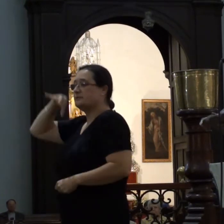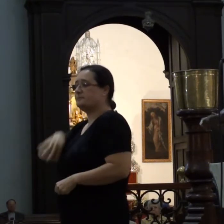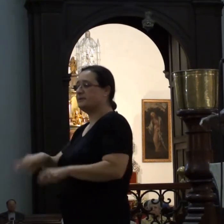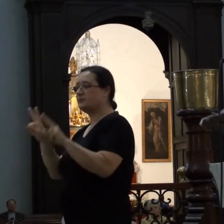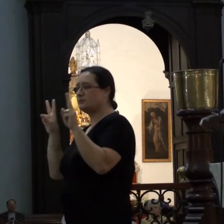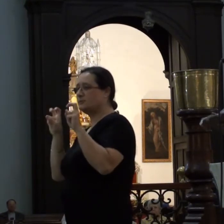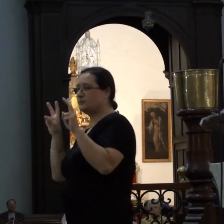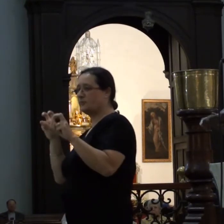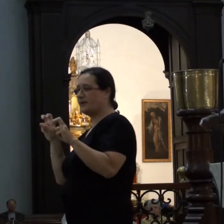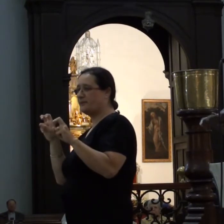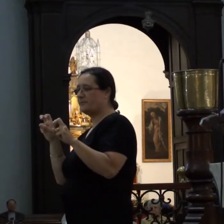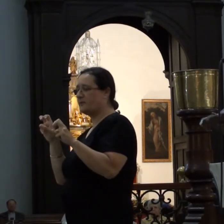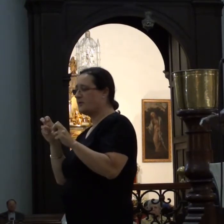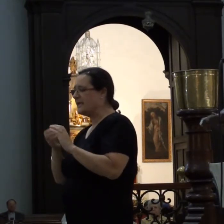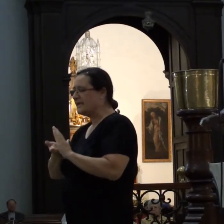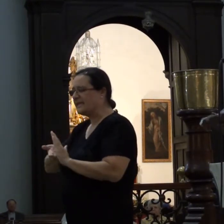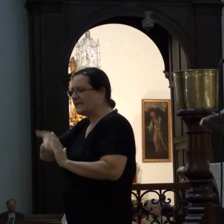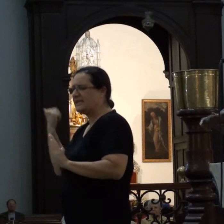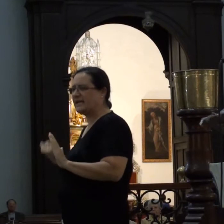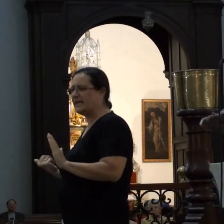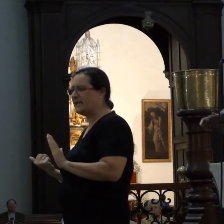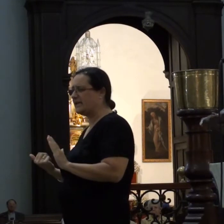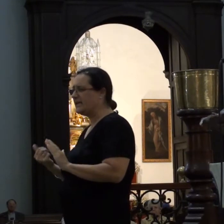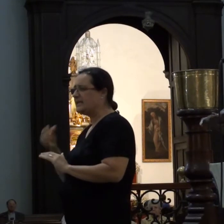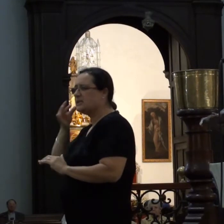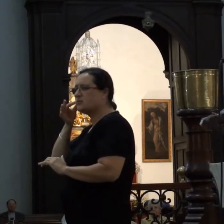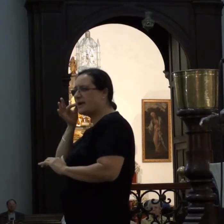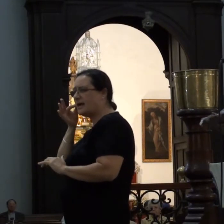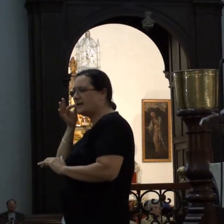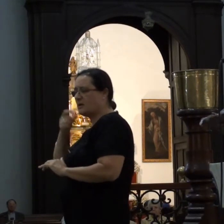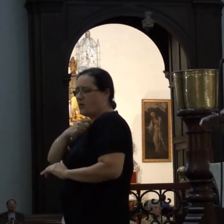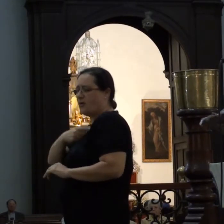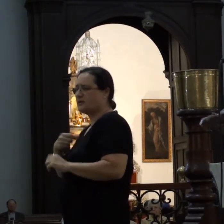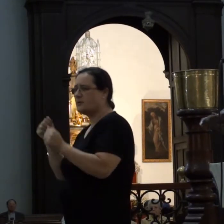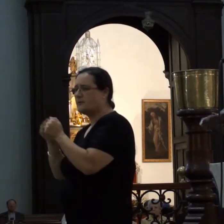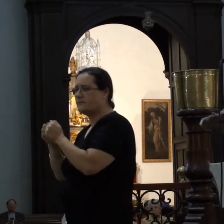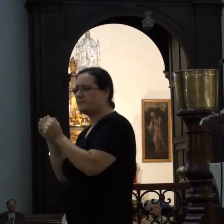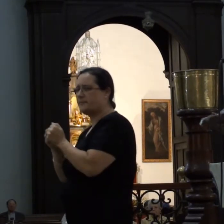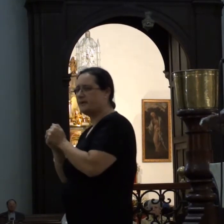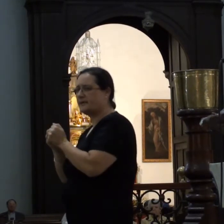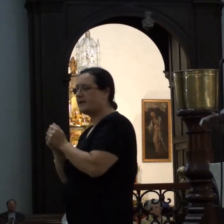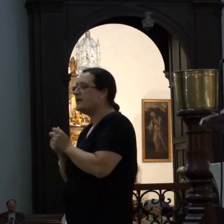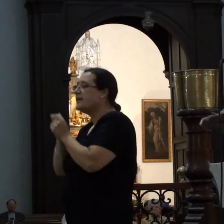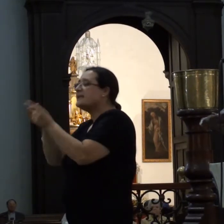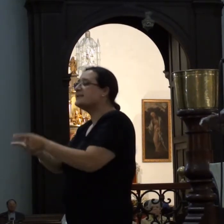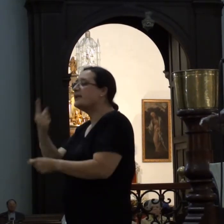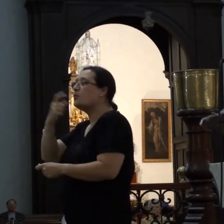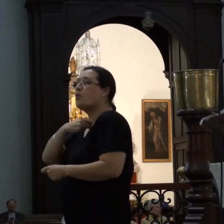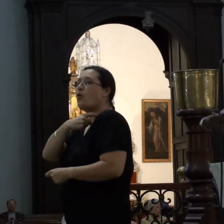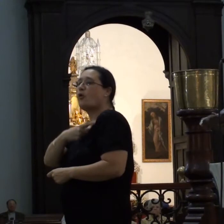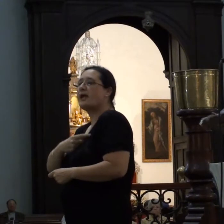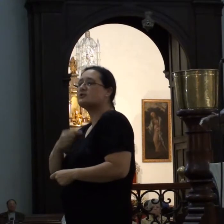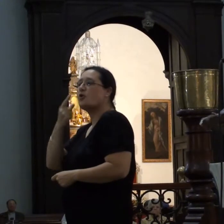nuevo arrancaré de su carne el corazón de piedra y les daré un corazón de